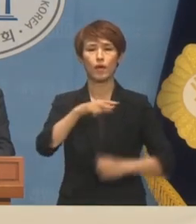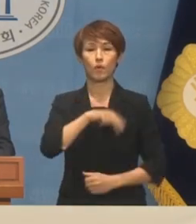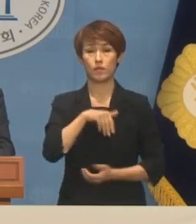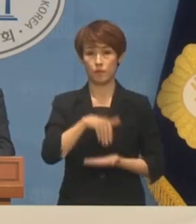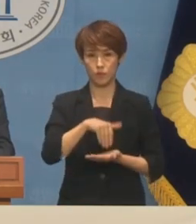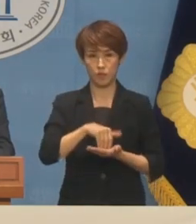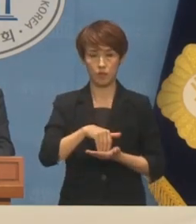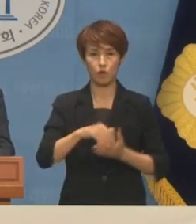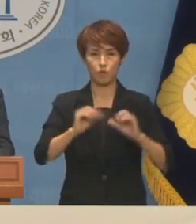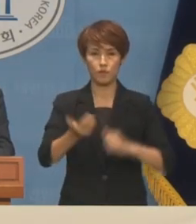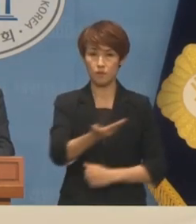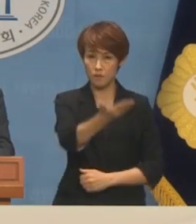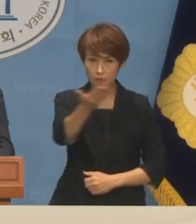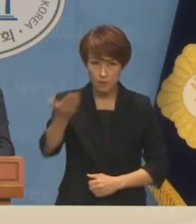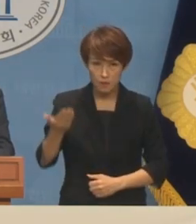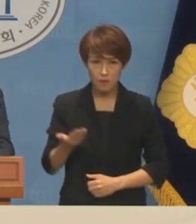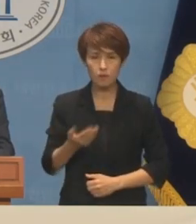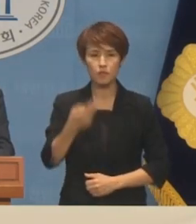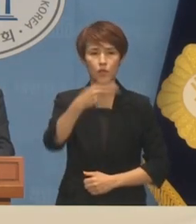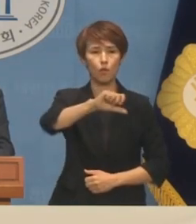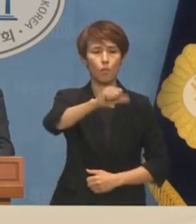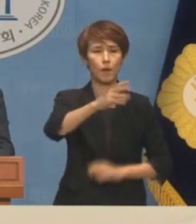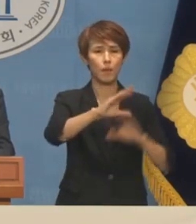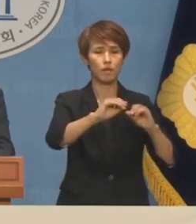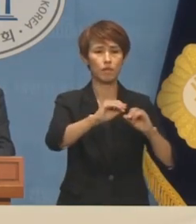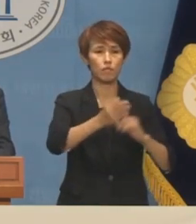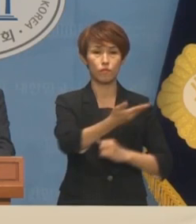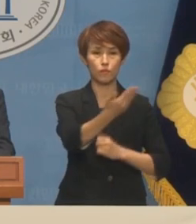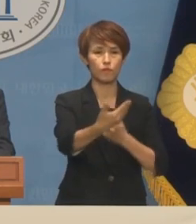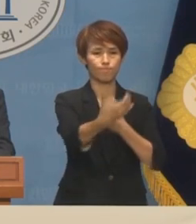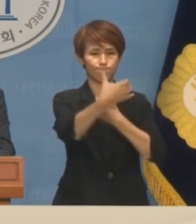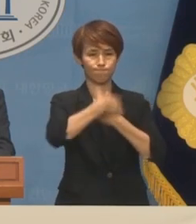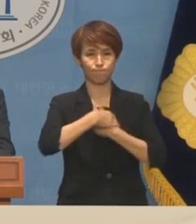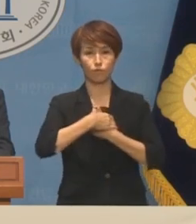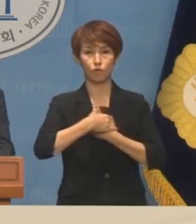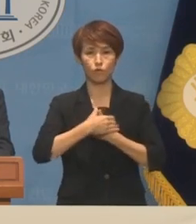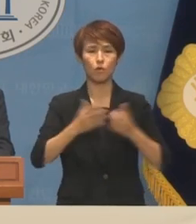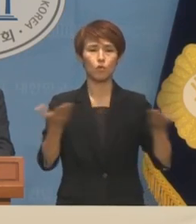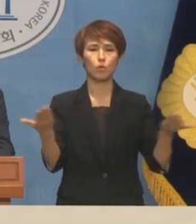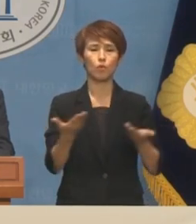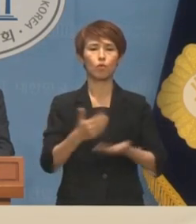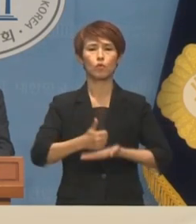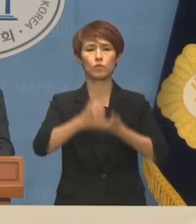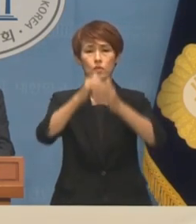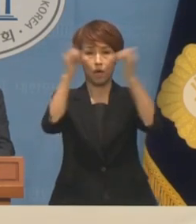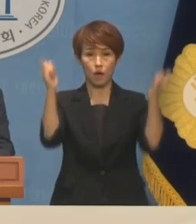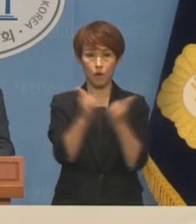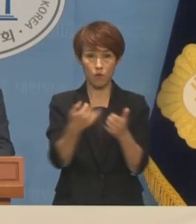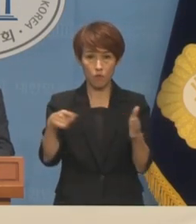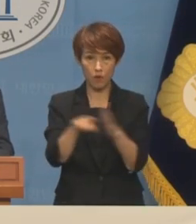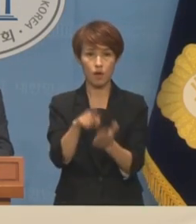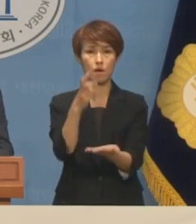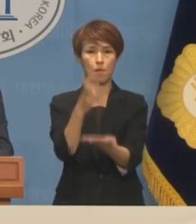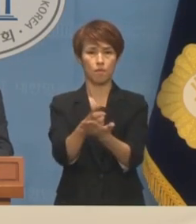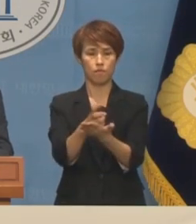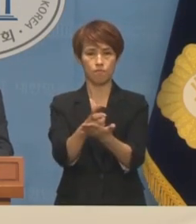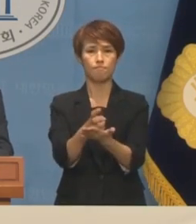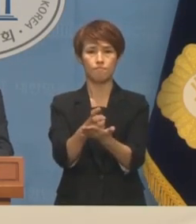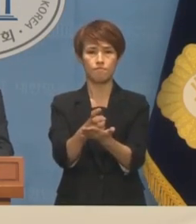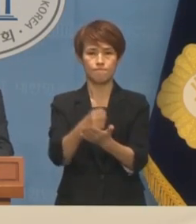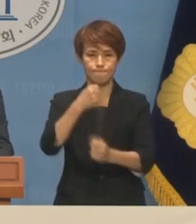국민들과 2,500만 노동자들이 부여해 주신 노동 존중 사유를 위한 입법권을 최선을